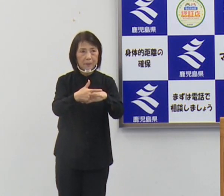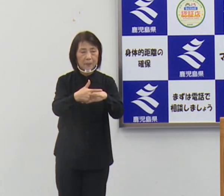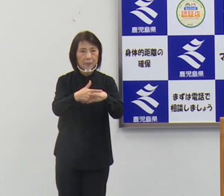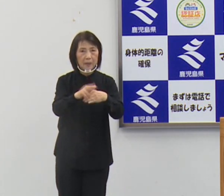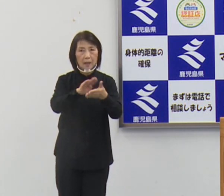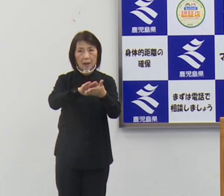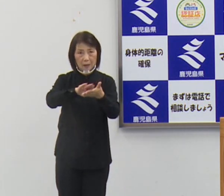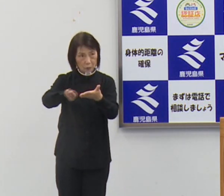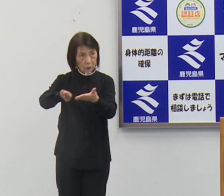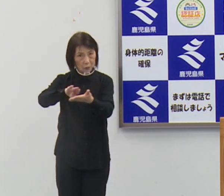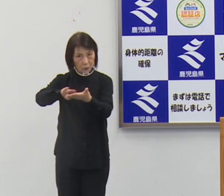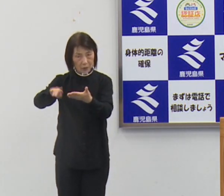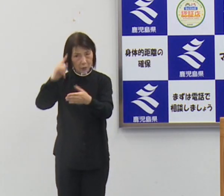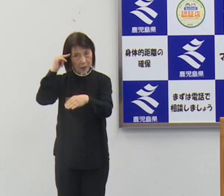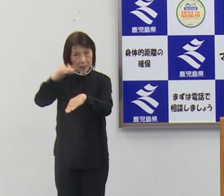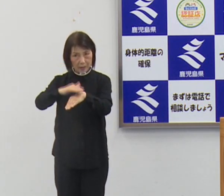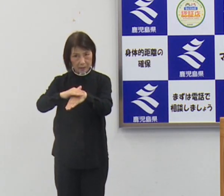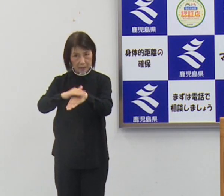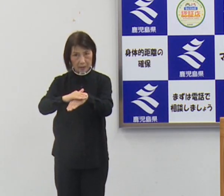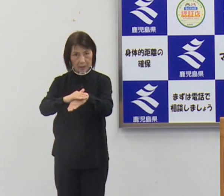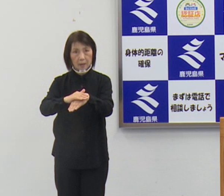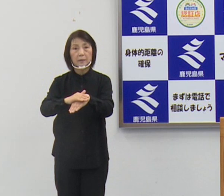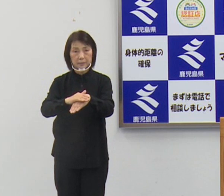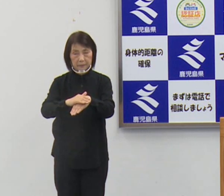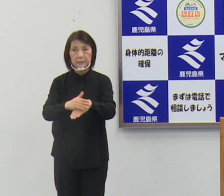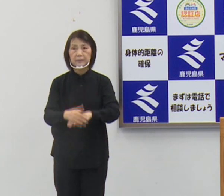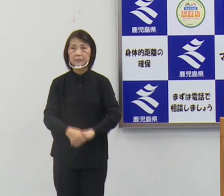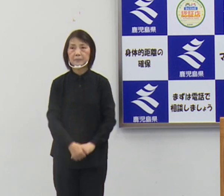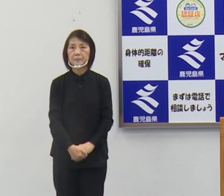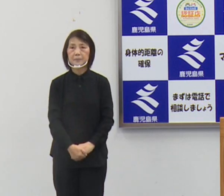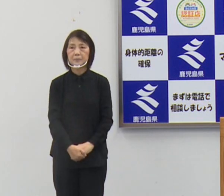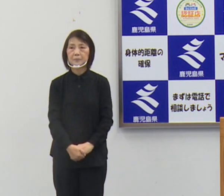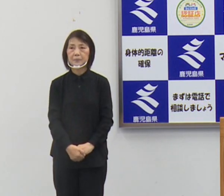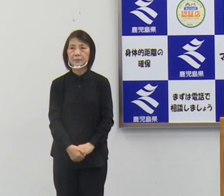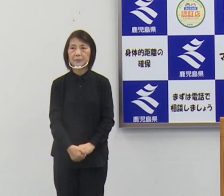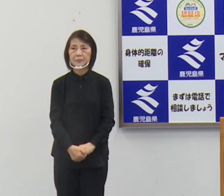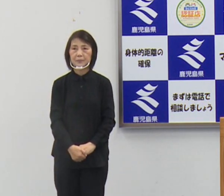ではないかというふうに考えています 。ありがとうございました。